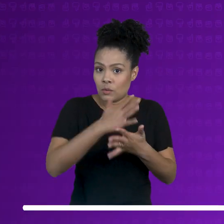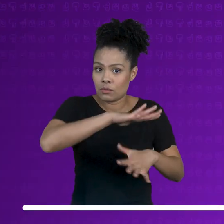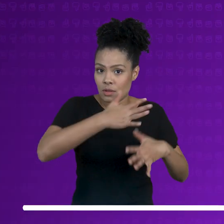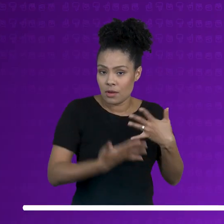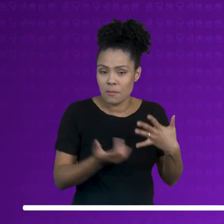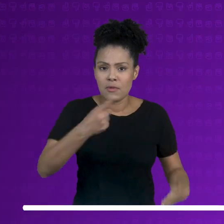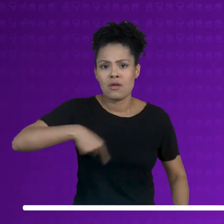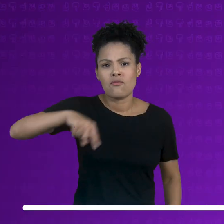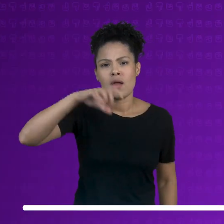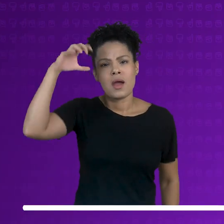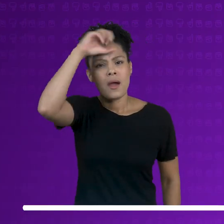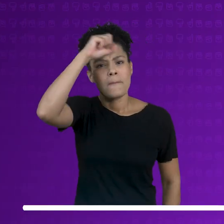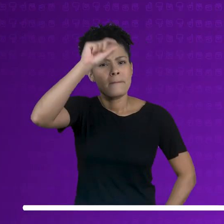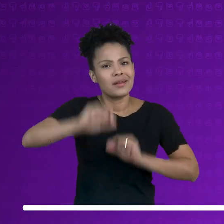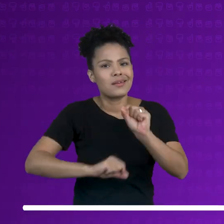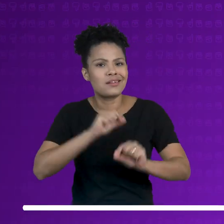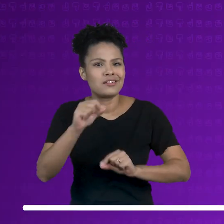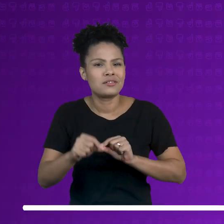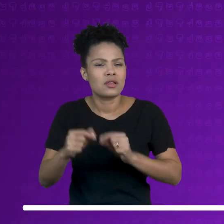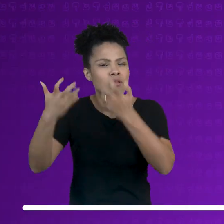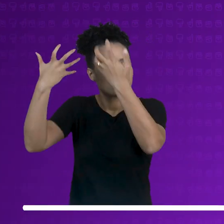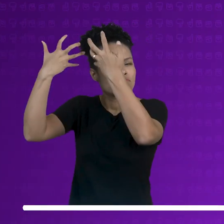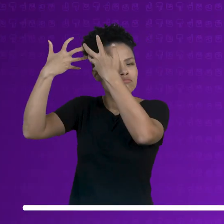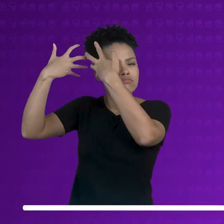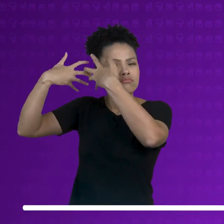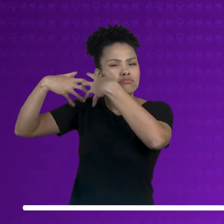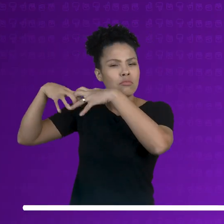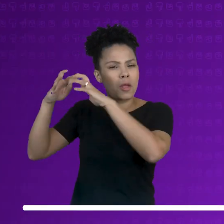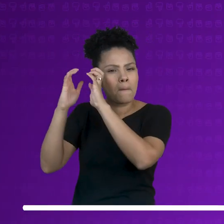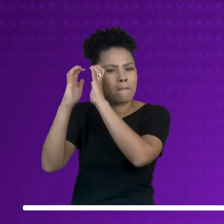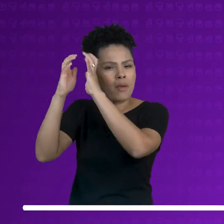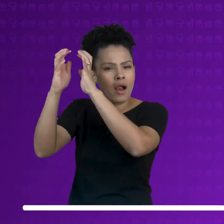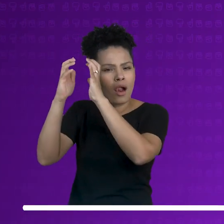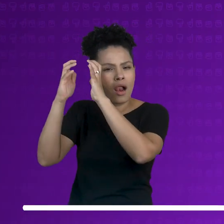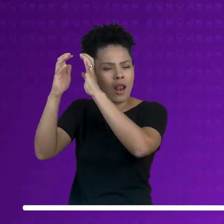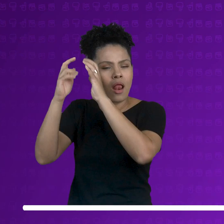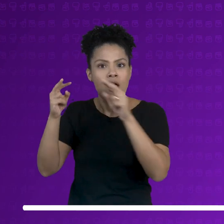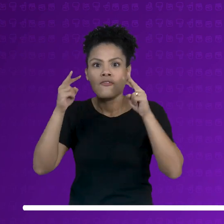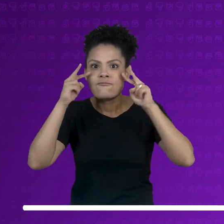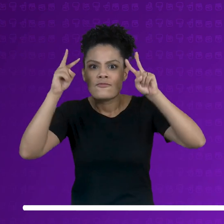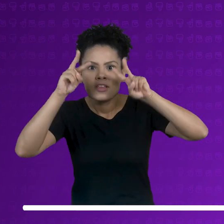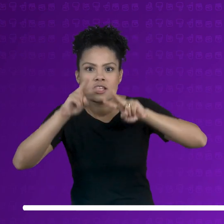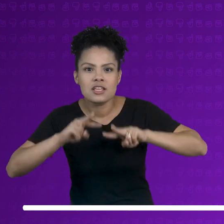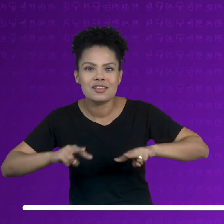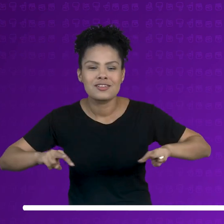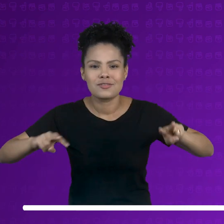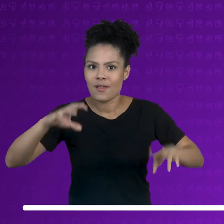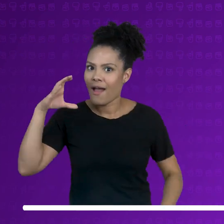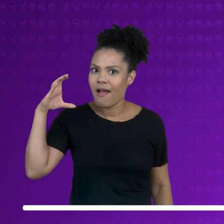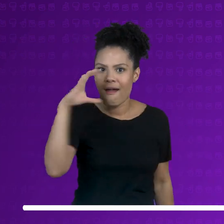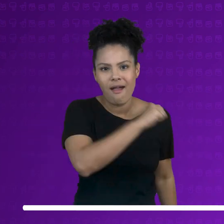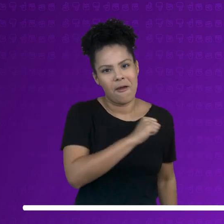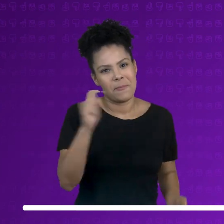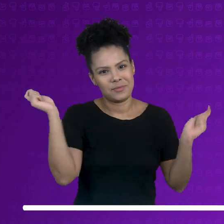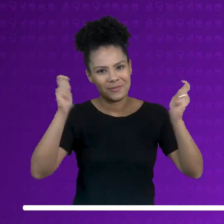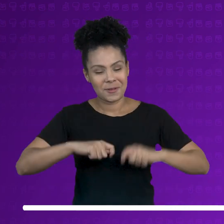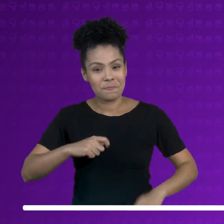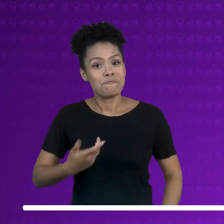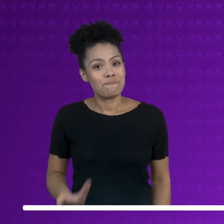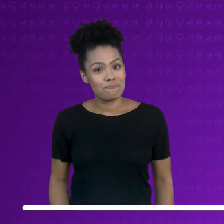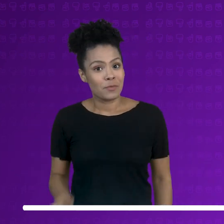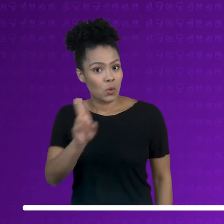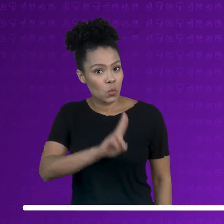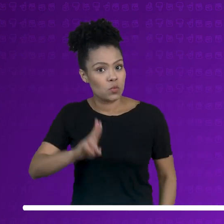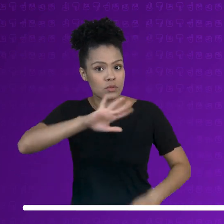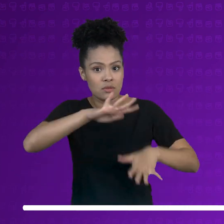Estudando Libras, você aprende a pensar não só verbalmente, mas também visualmente e com mais rapidez.